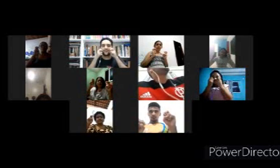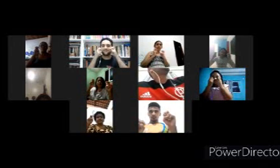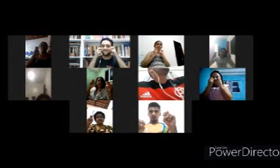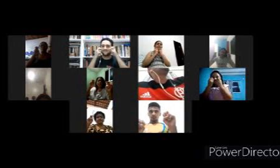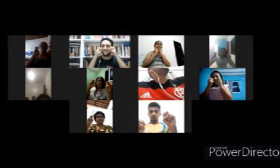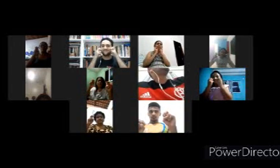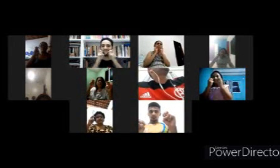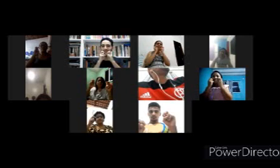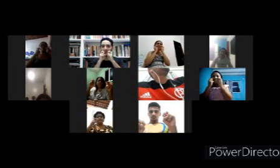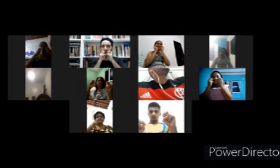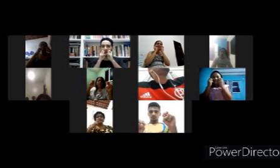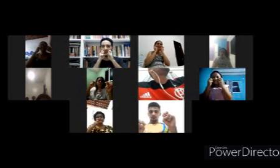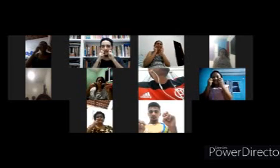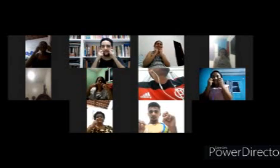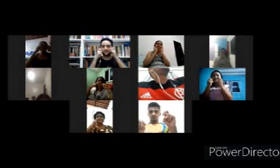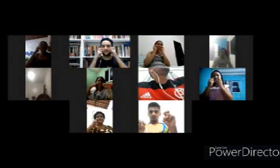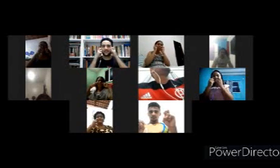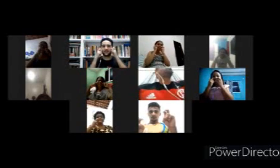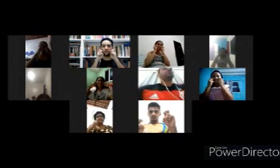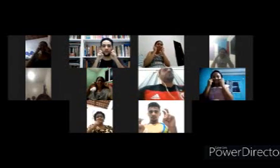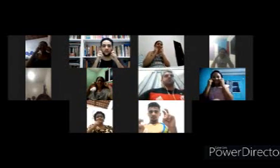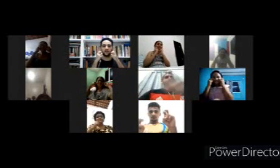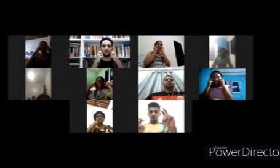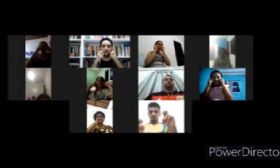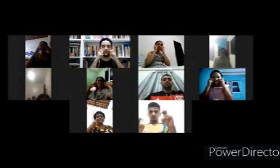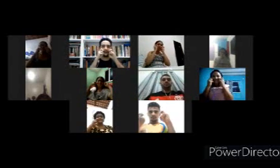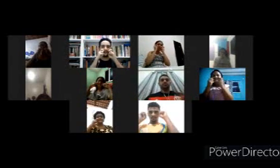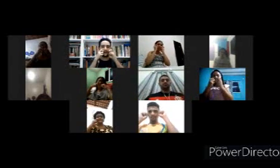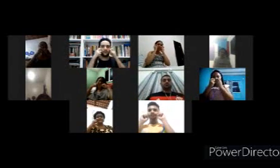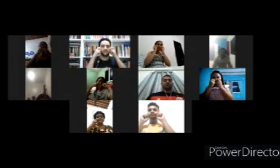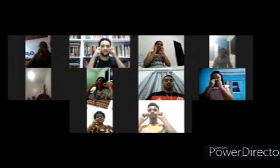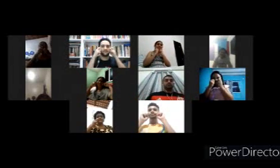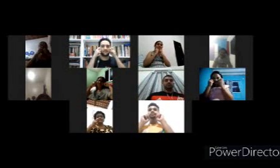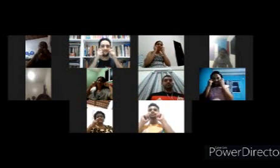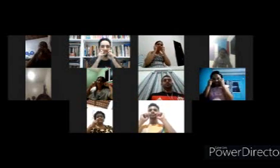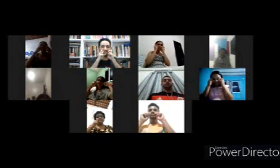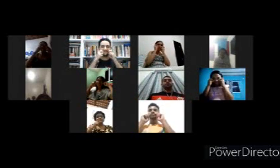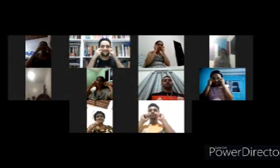assim, ó. Vergonha. Passar aqui como se eu estivesse ficando vermelho.